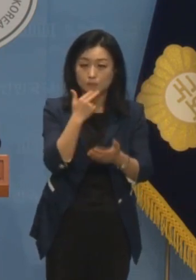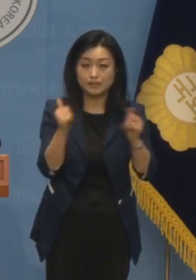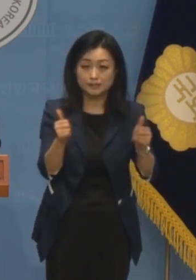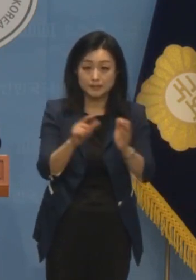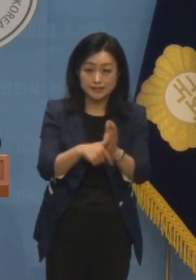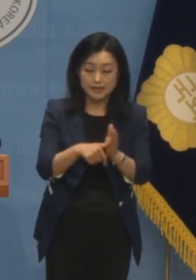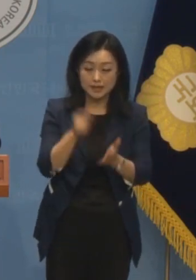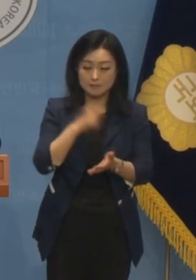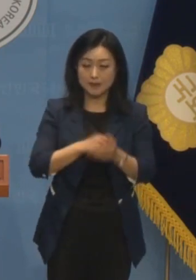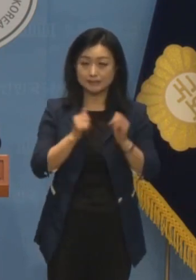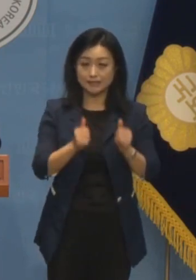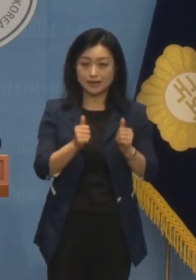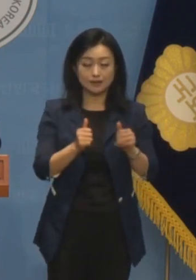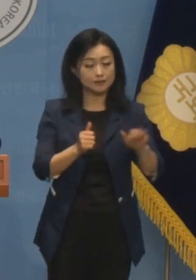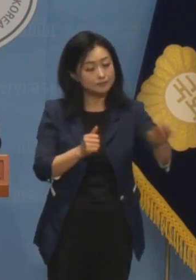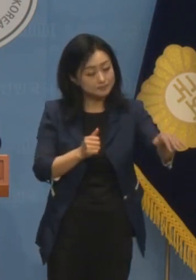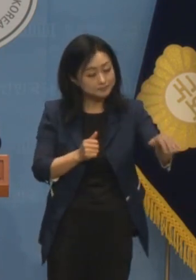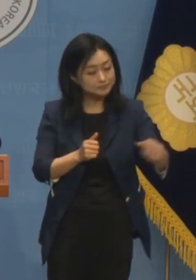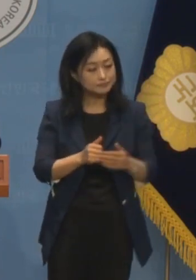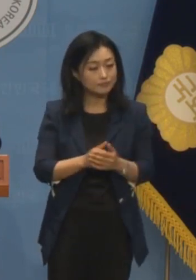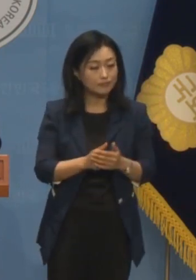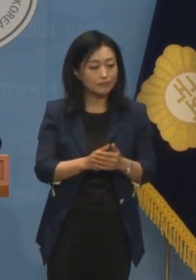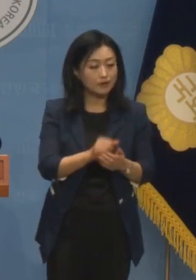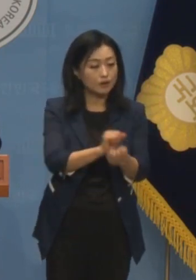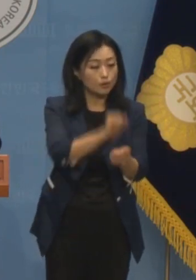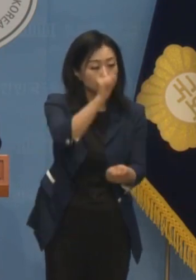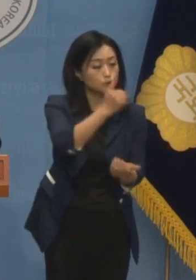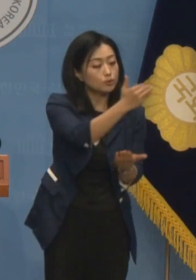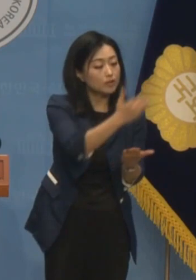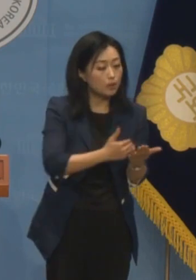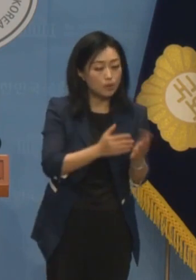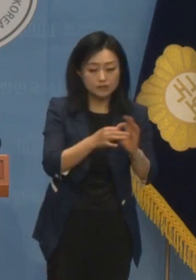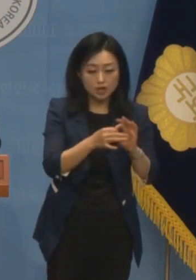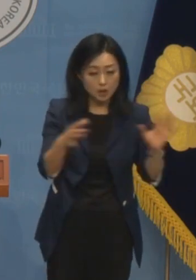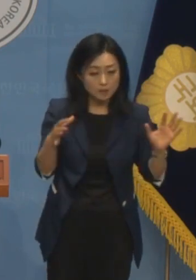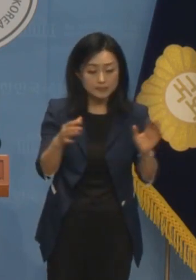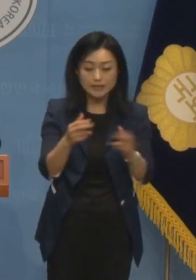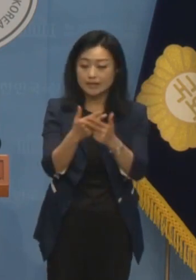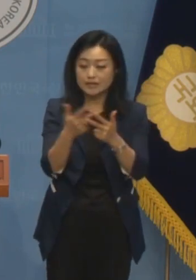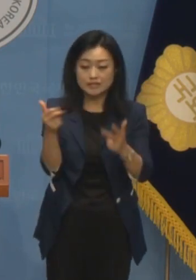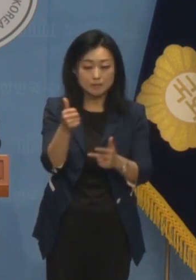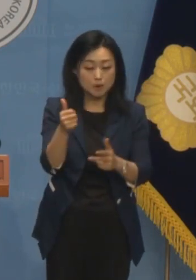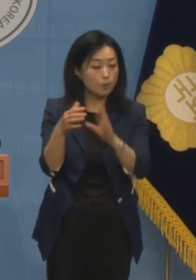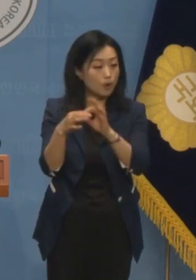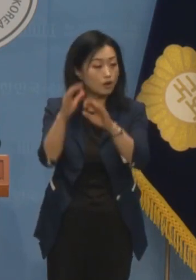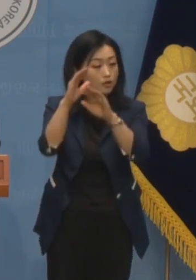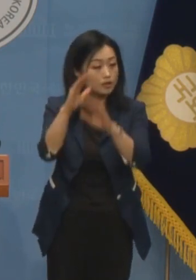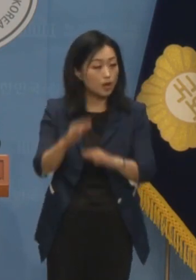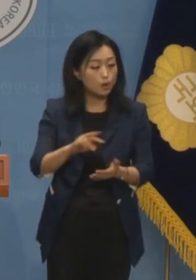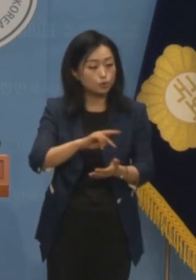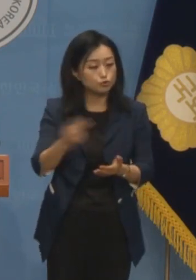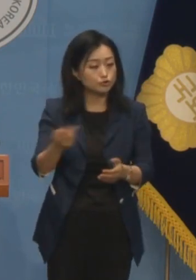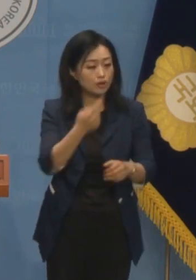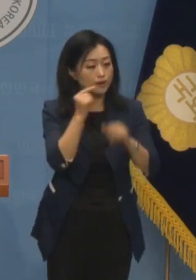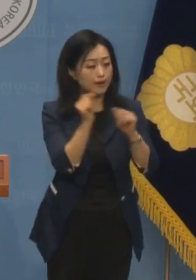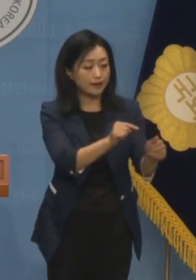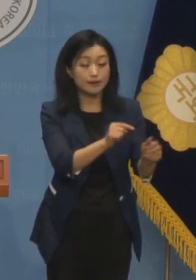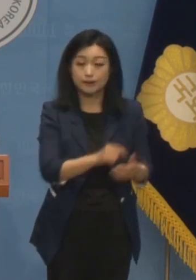판사는 검사 측에 공소장상의 혐의와 무관한 이재명 대표 관련 내용을 수정할 것을